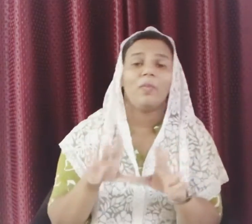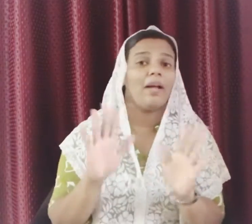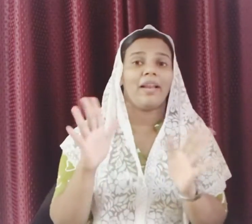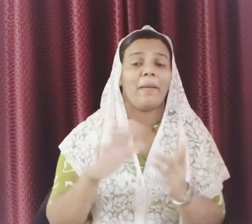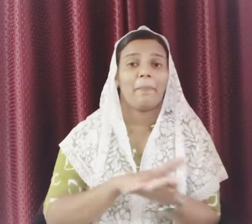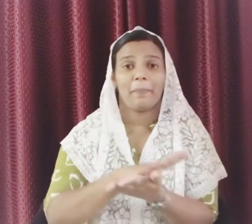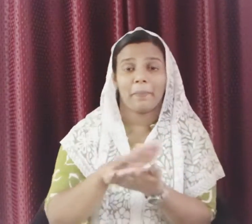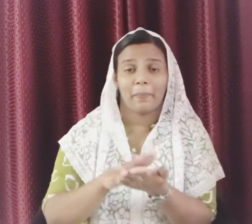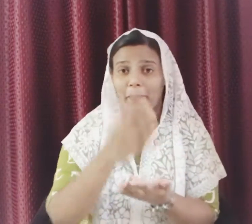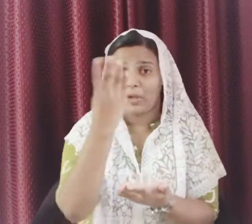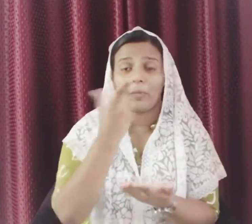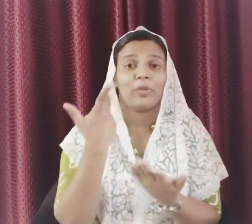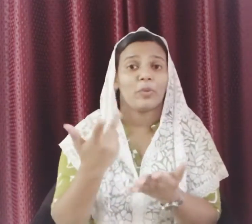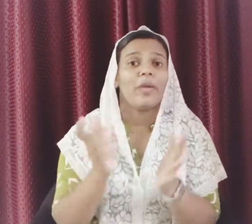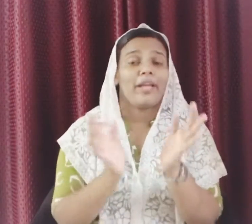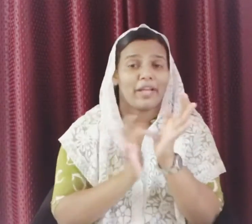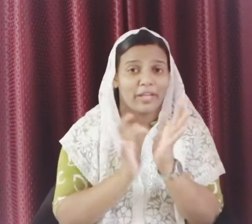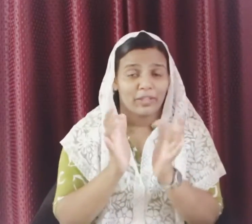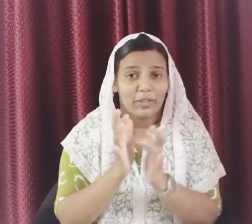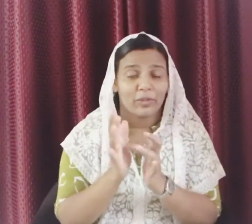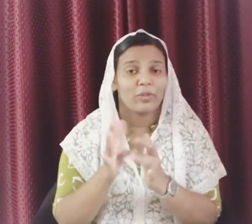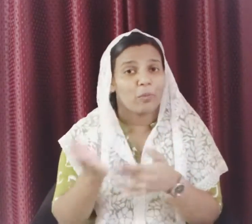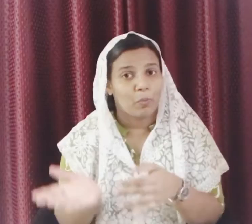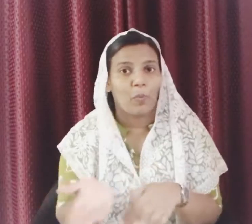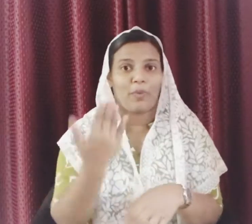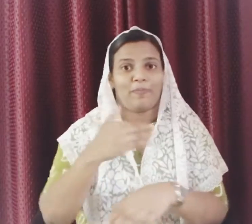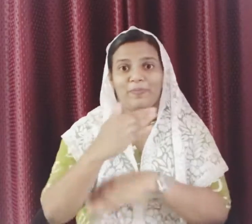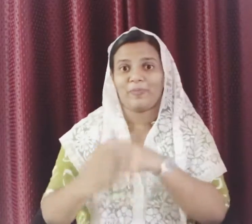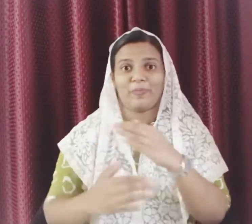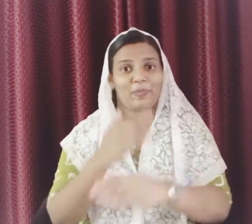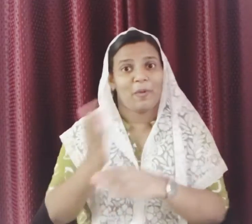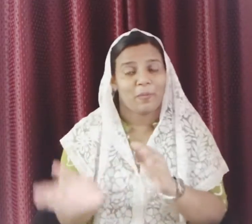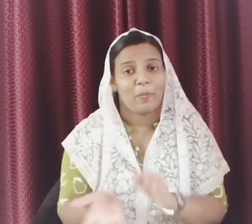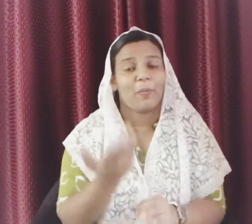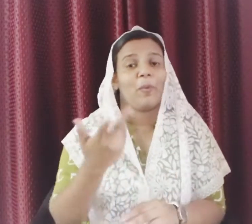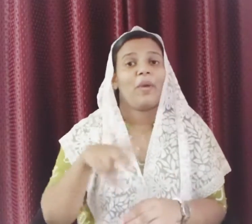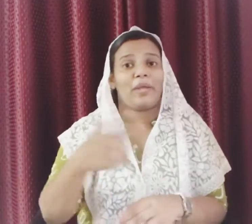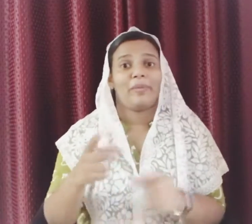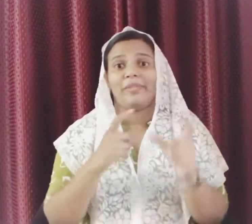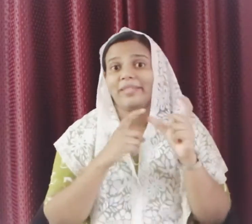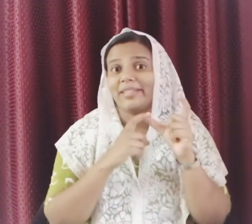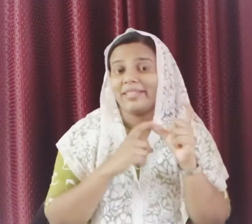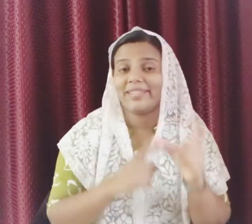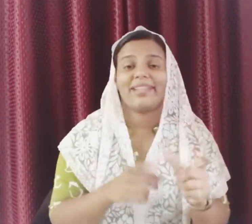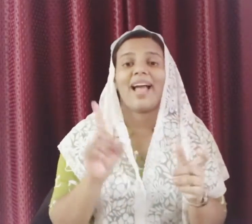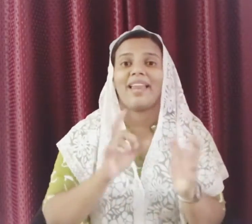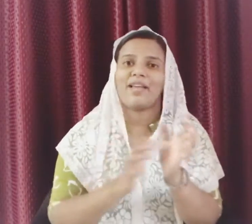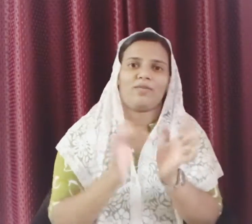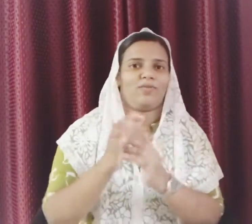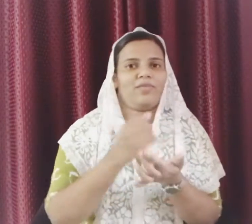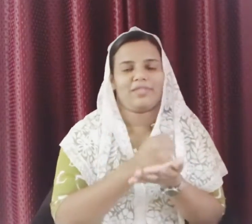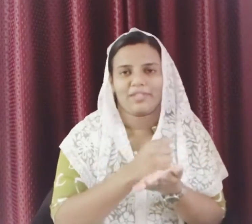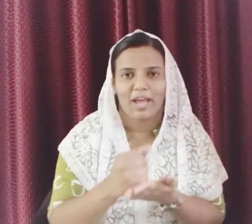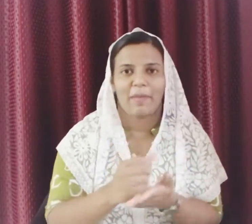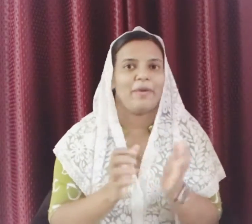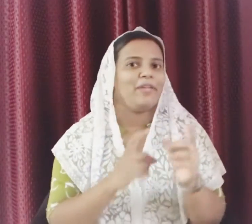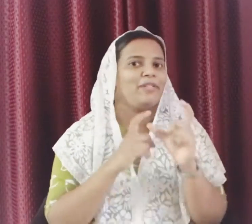പറയുന്നത് യേശു ക്രിസ്തു തനിക്ക് പകരമായി താൻ ശിഷ്യന്മാരുടെ നടക്കുമ്പോൾ തൻ ശിഷ്യന്മാരെ സഹായിച്ചു, ശിഷ്യന്മാരെ ബലപ്പെടുത്തി,